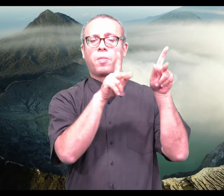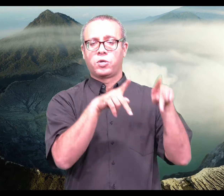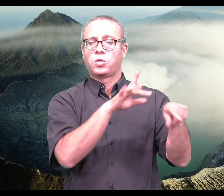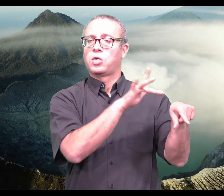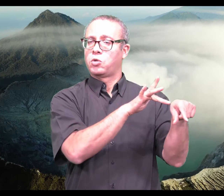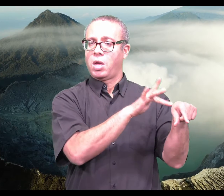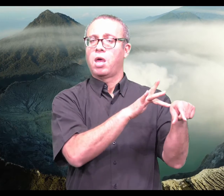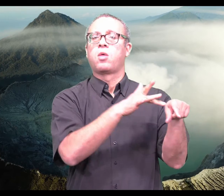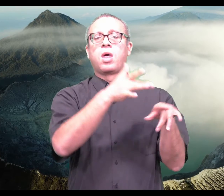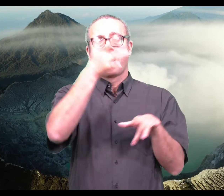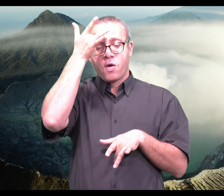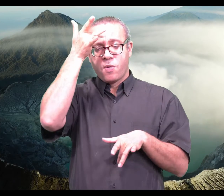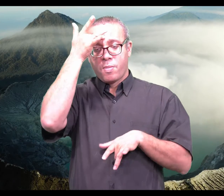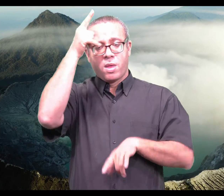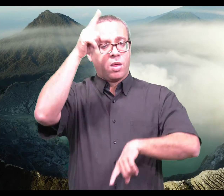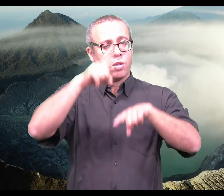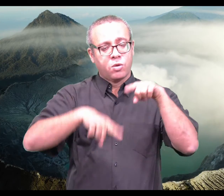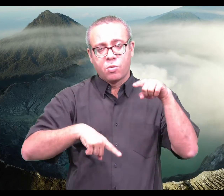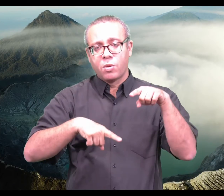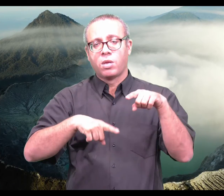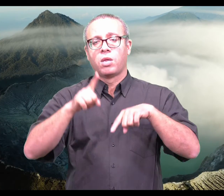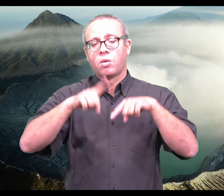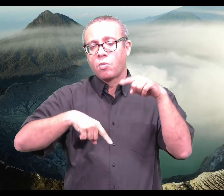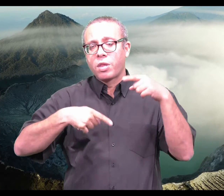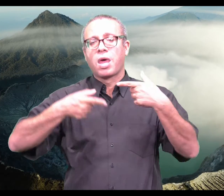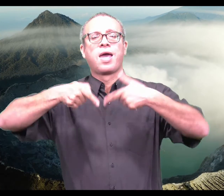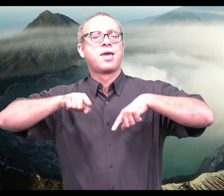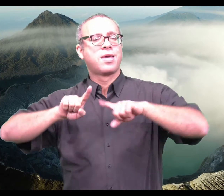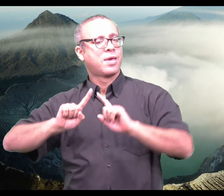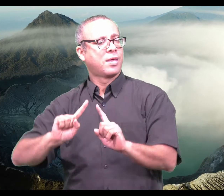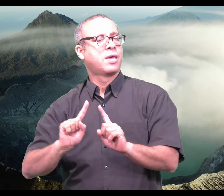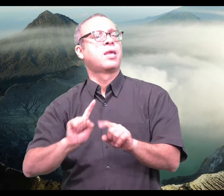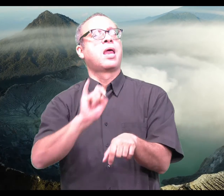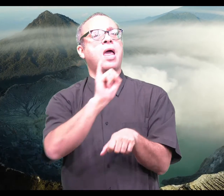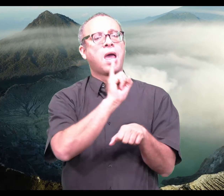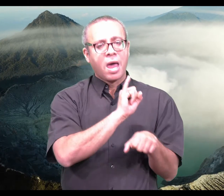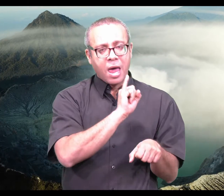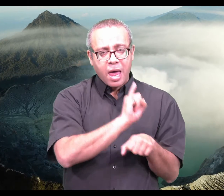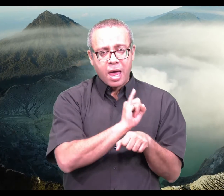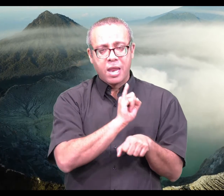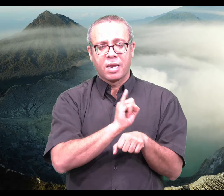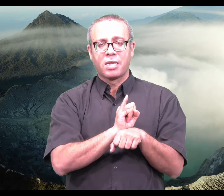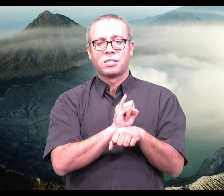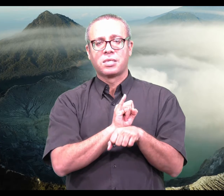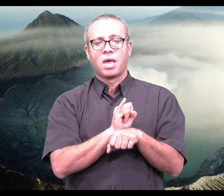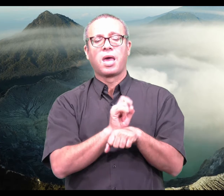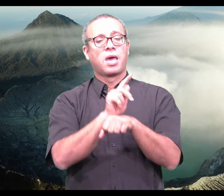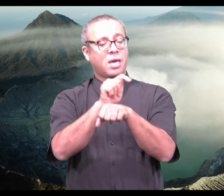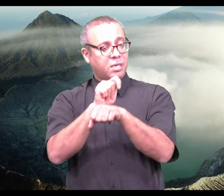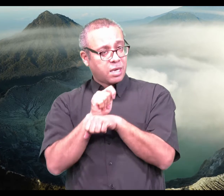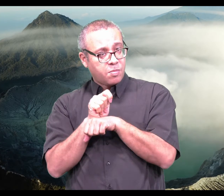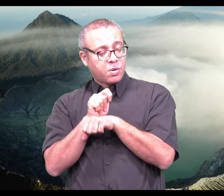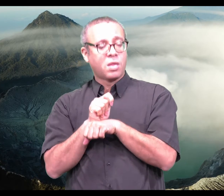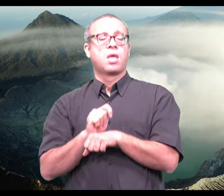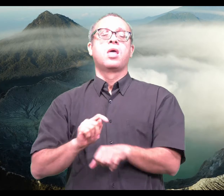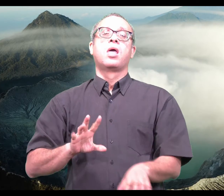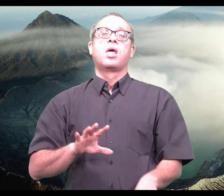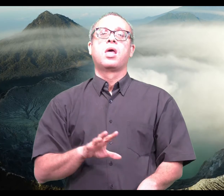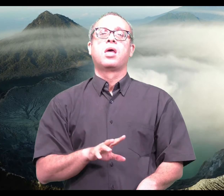persona que había tocado al leproso no podía participar de las ceremonias religiosas en el templo. Así que los leprosos debían vivir